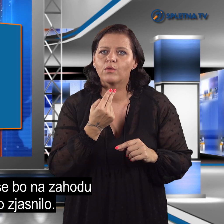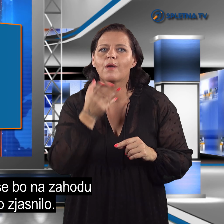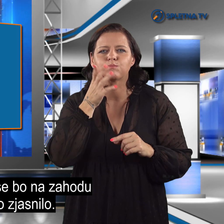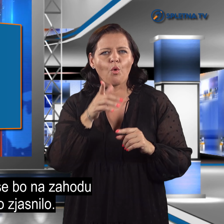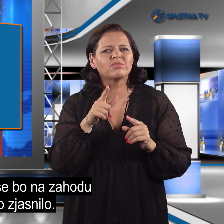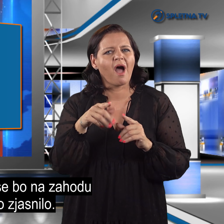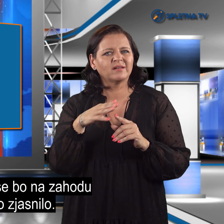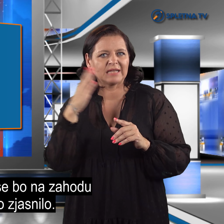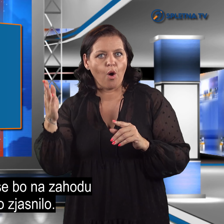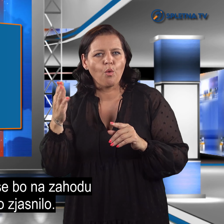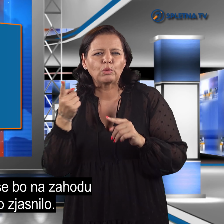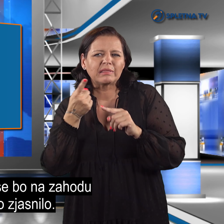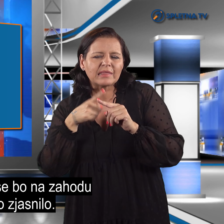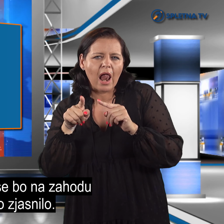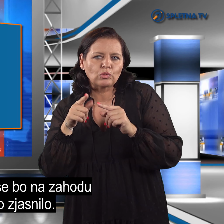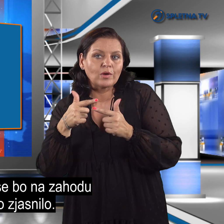Popoldne se bo na zahodu delno zjasnilo.